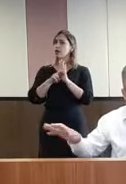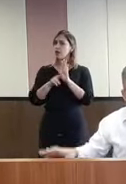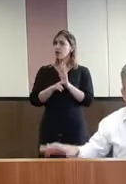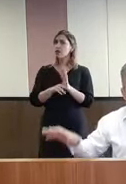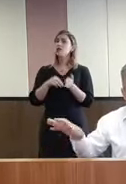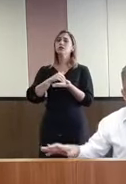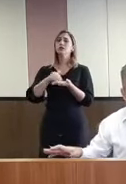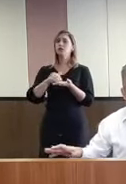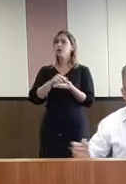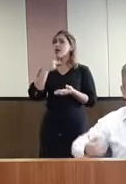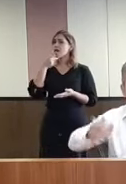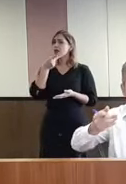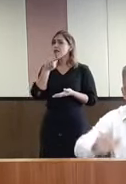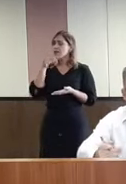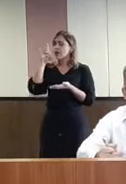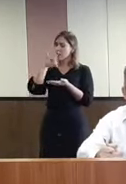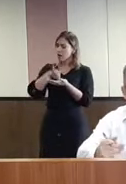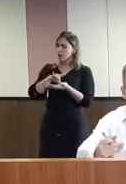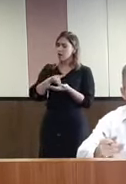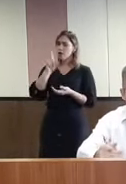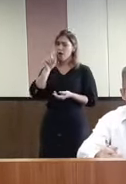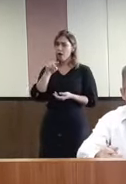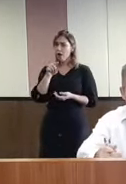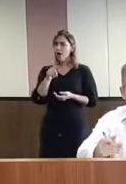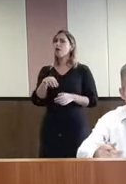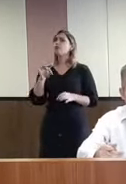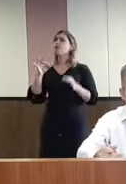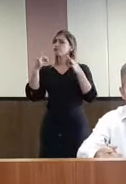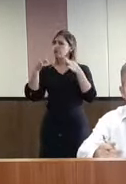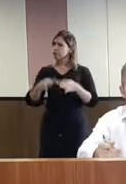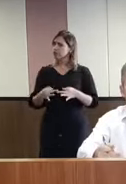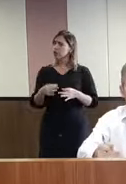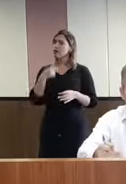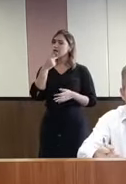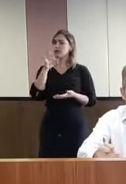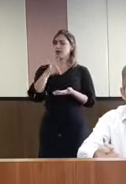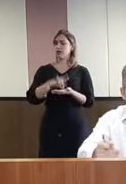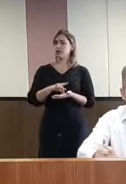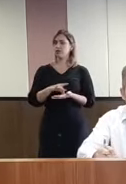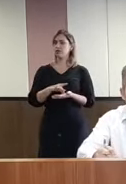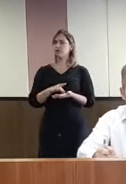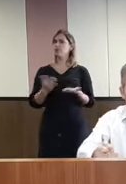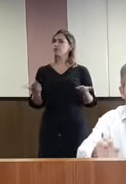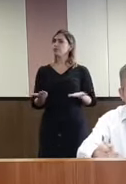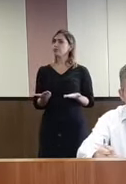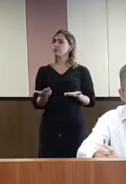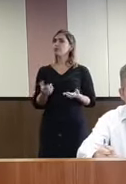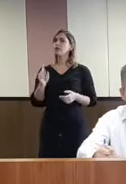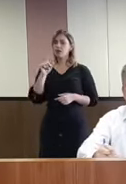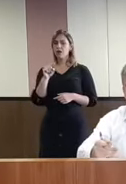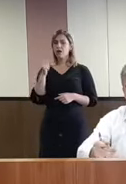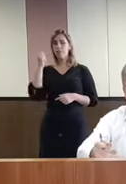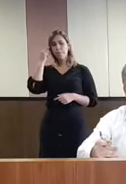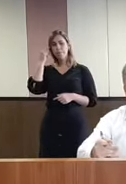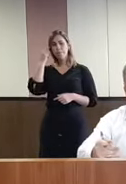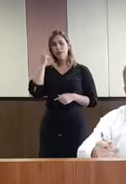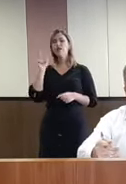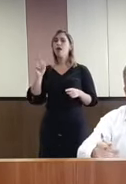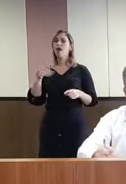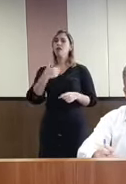sempre falar a verdade. É dever, no momento de crise, dificuldade, você falar a verdade. É assim que eu penso, é assim que